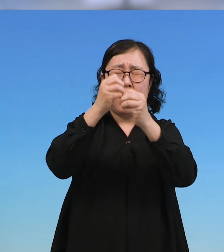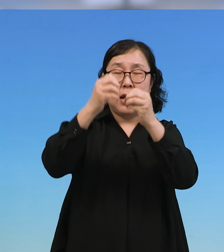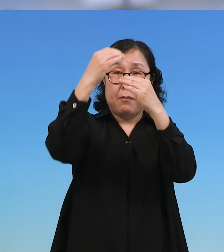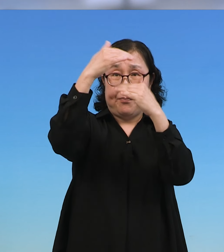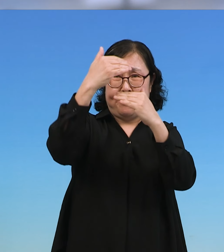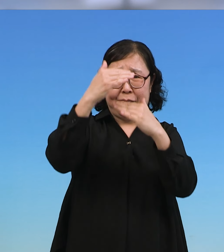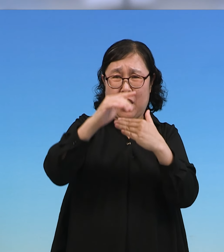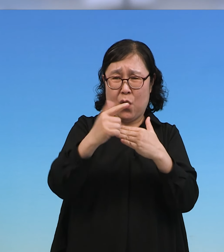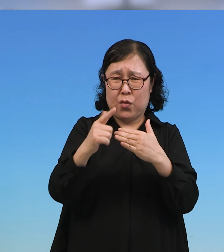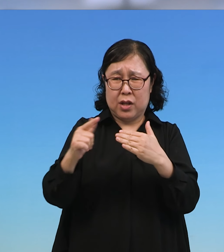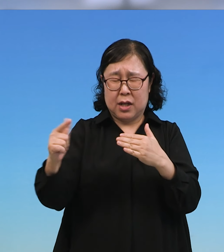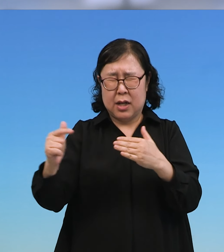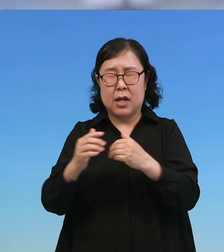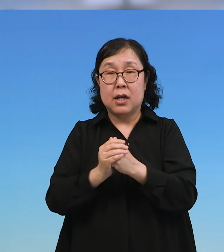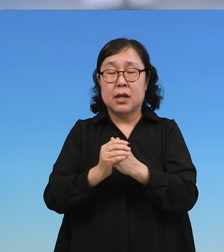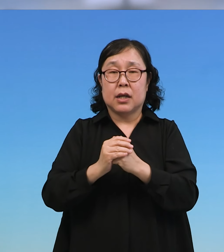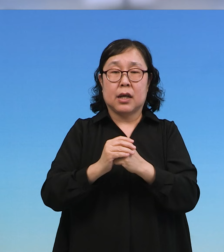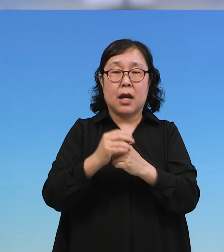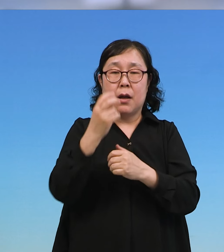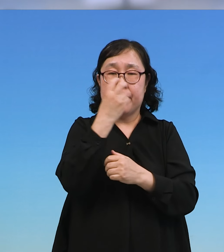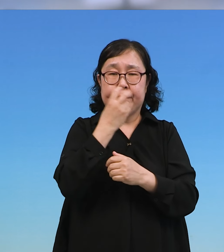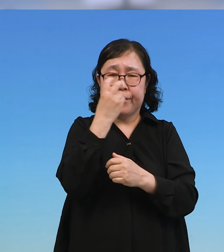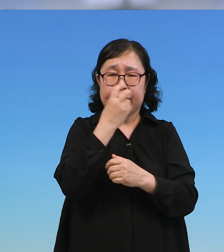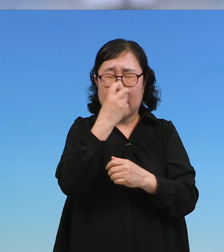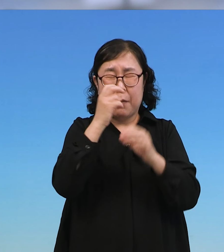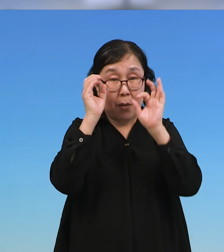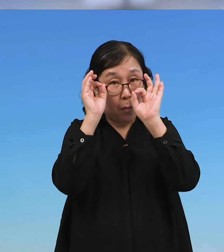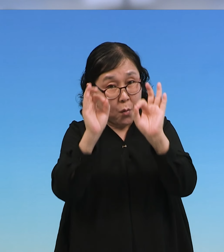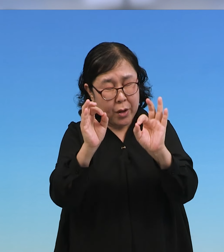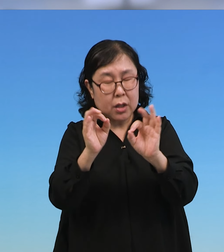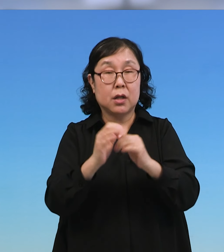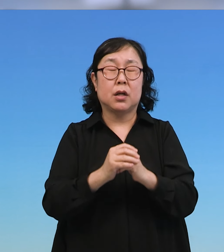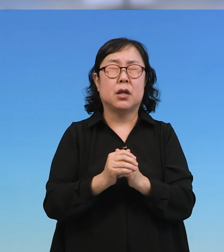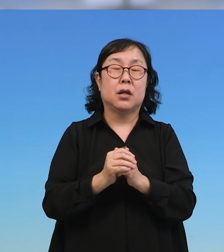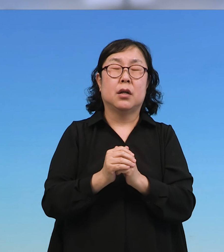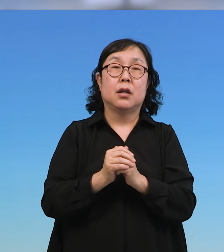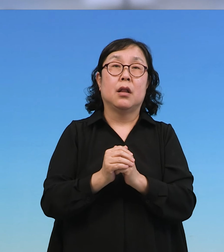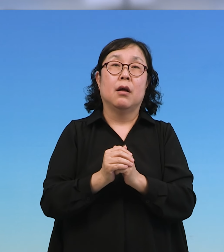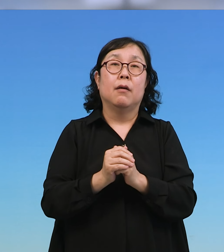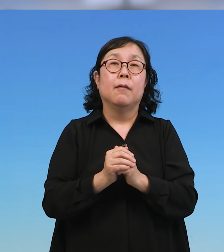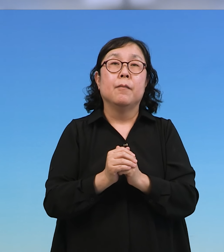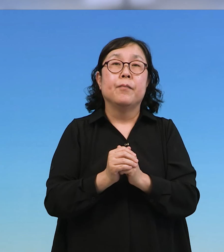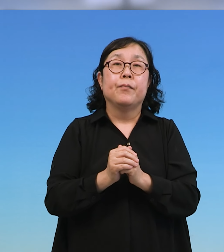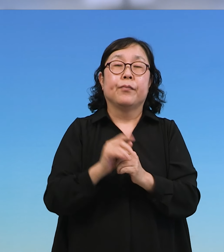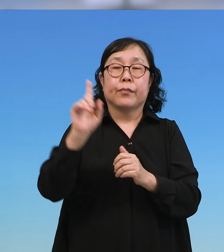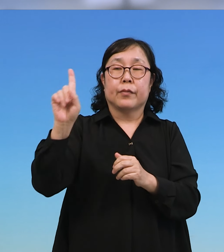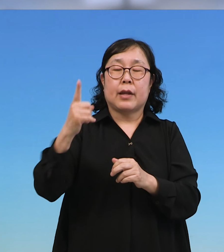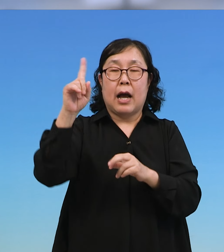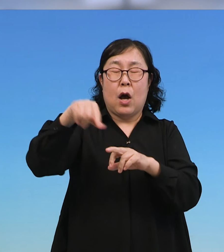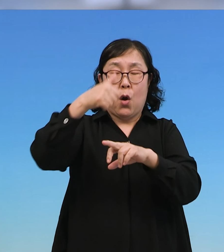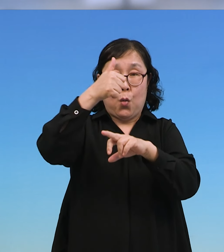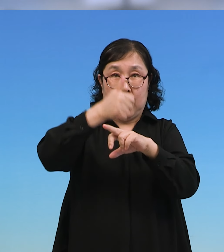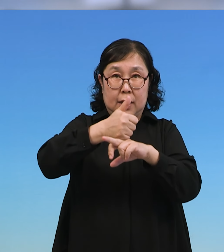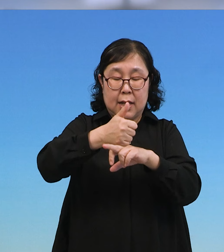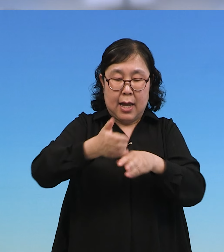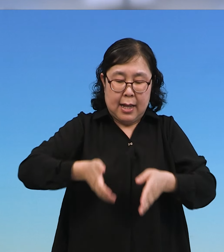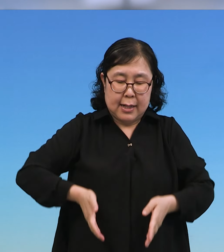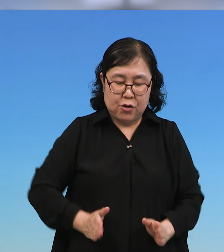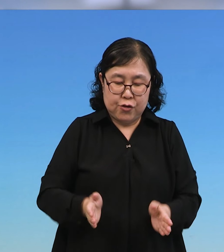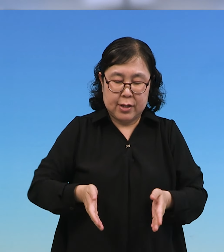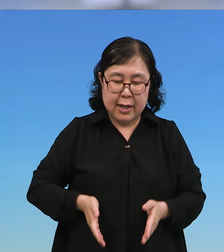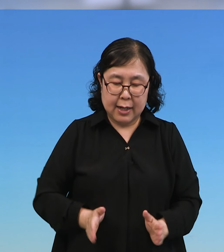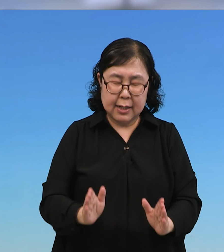영적으로 일반론적으로 그렇게 해석할 수도 있지만, 이런 구절들을 근거로 해서 다윗의 탄생,